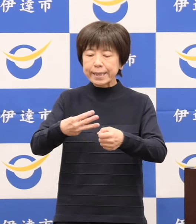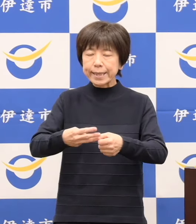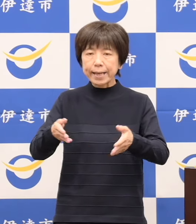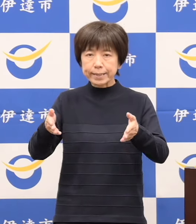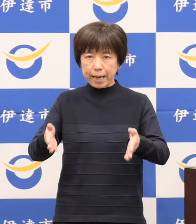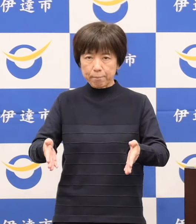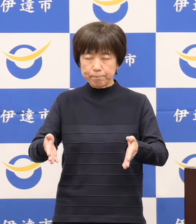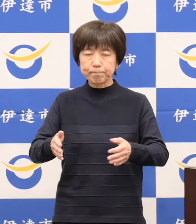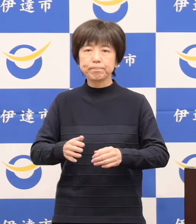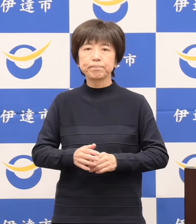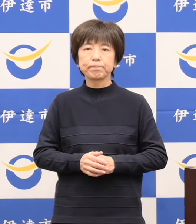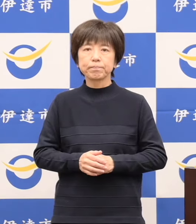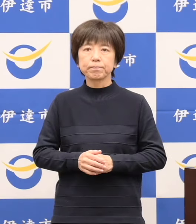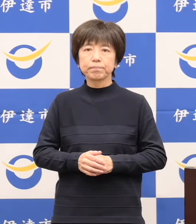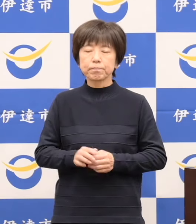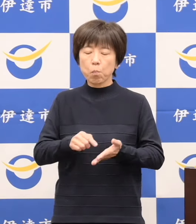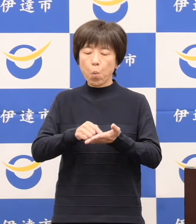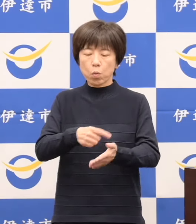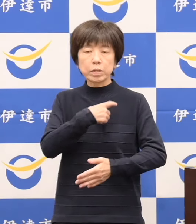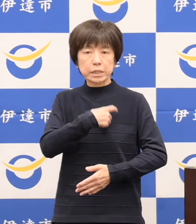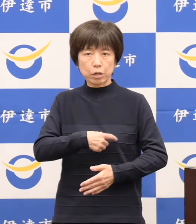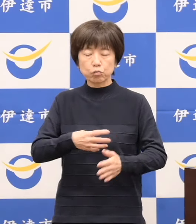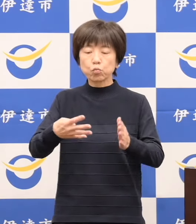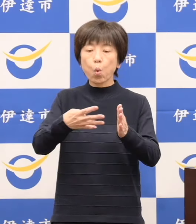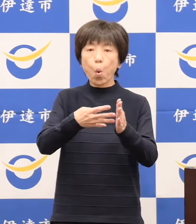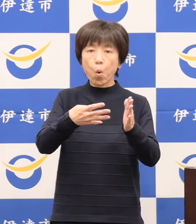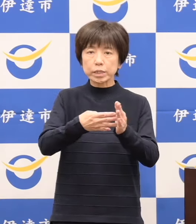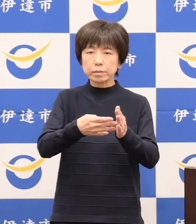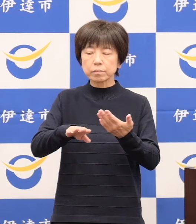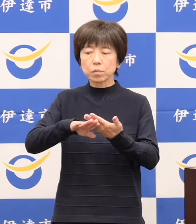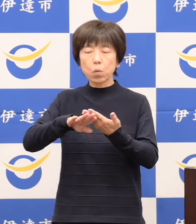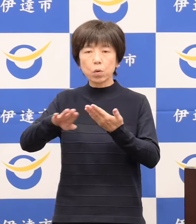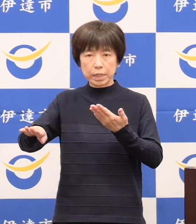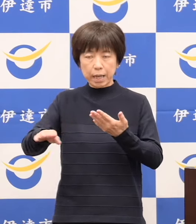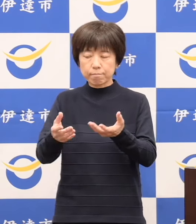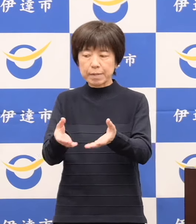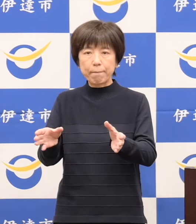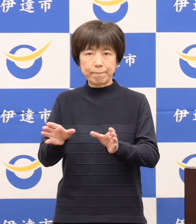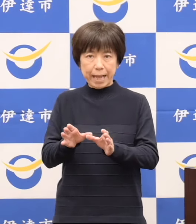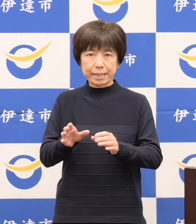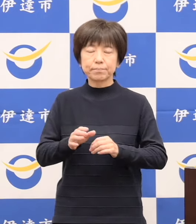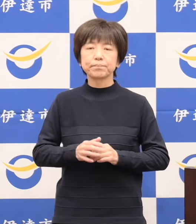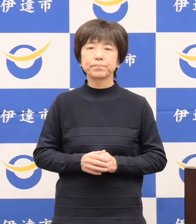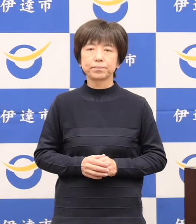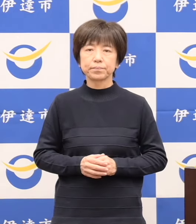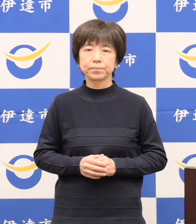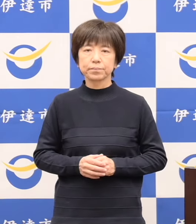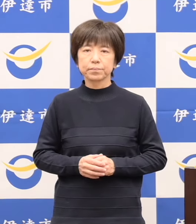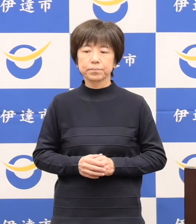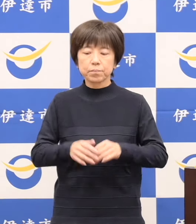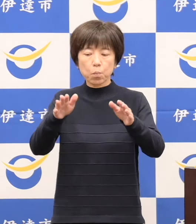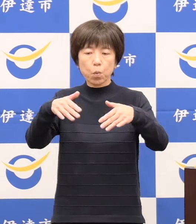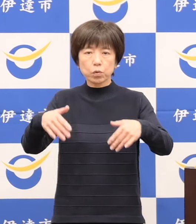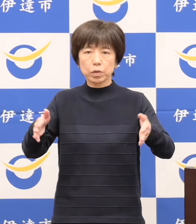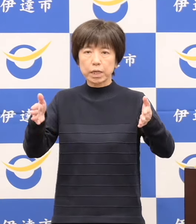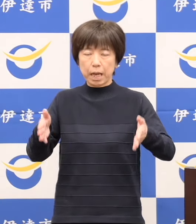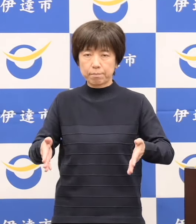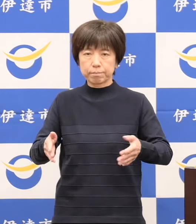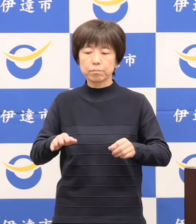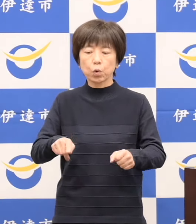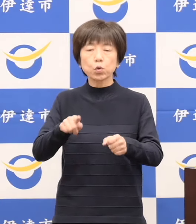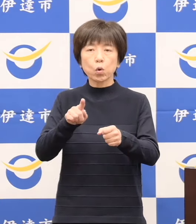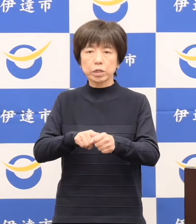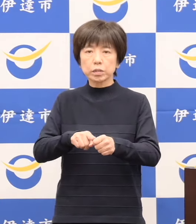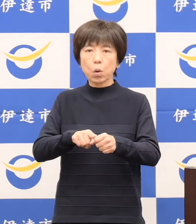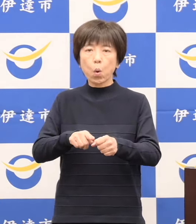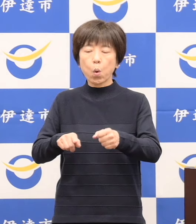。応募資格は法人その他団体でございます。募集期間、今年の